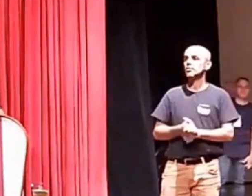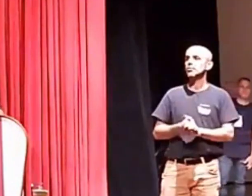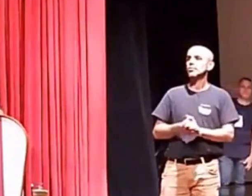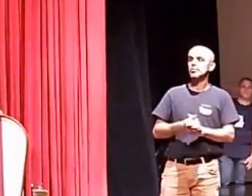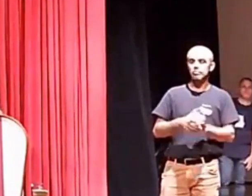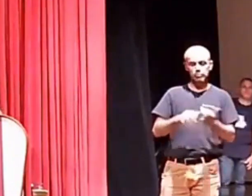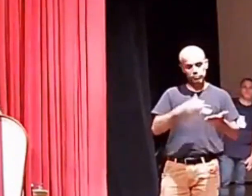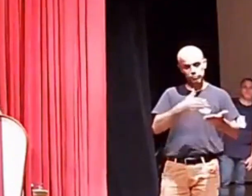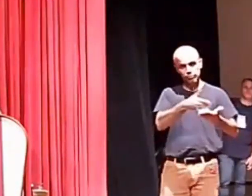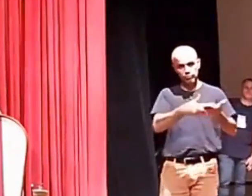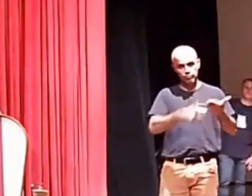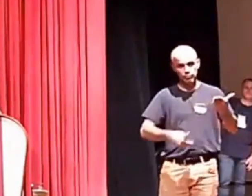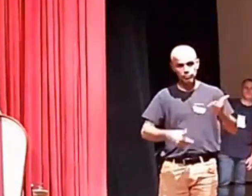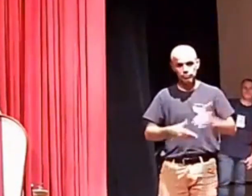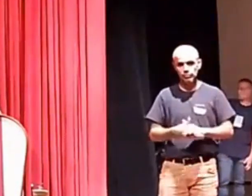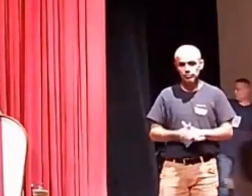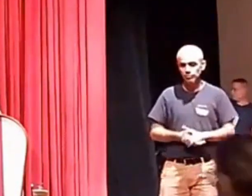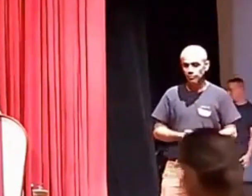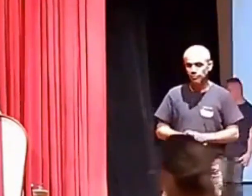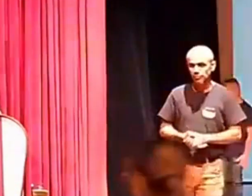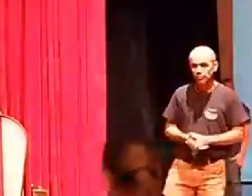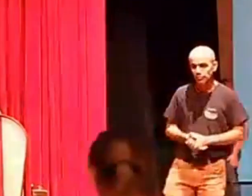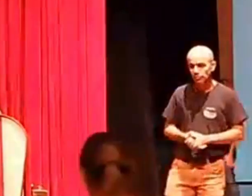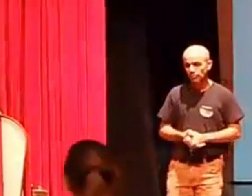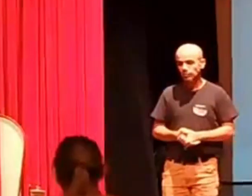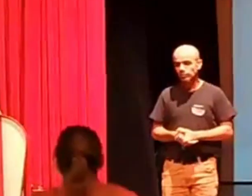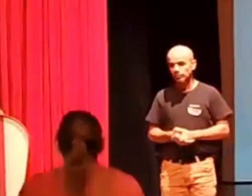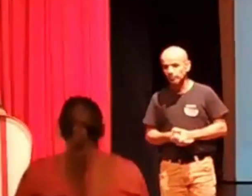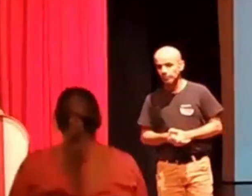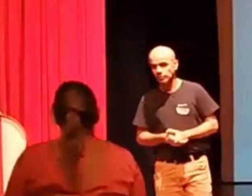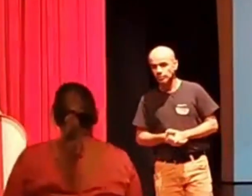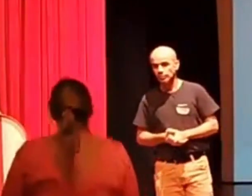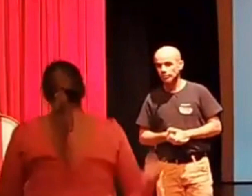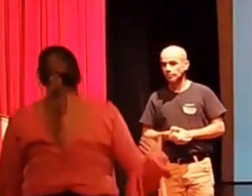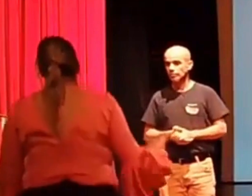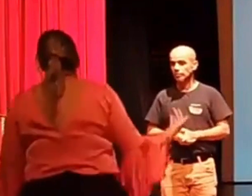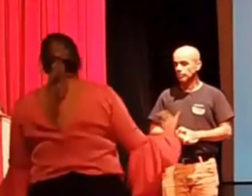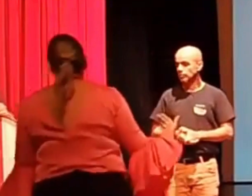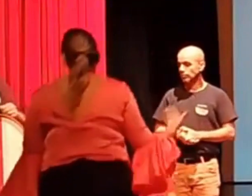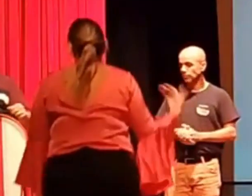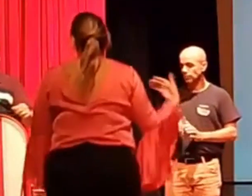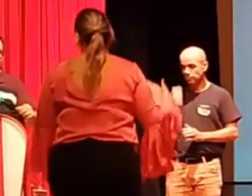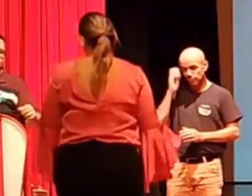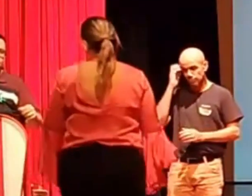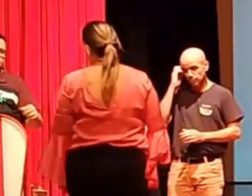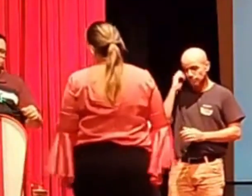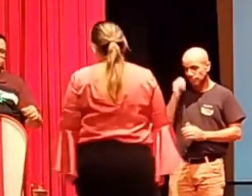foram elaboradas aqui, vereadora. Pode pôr?